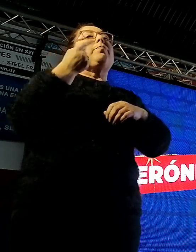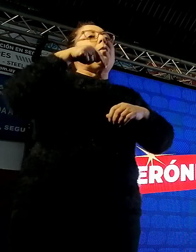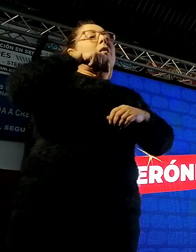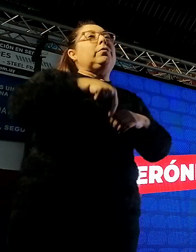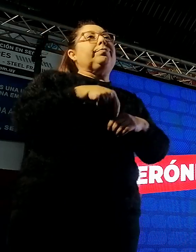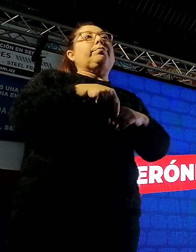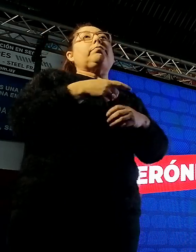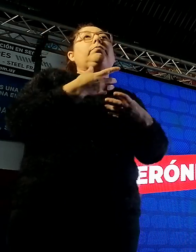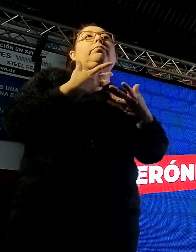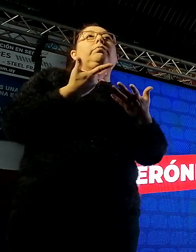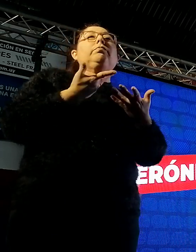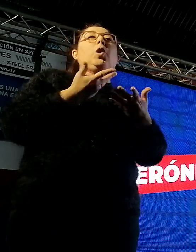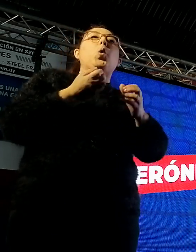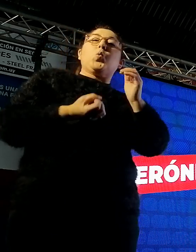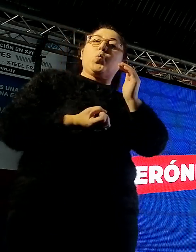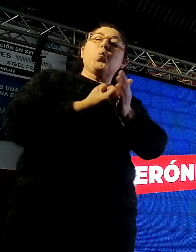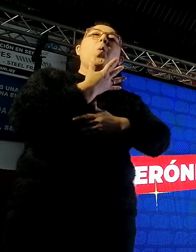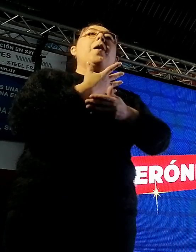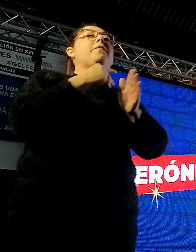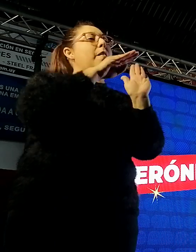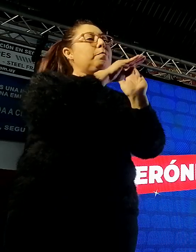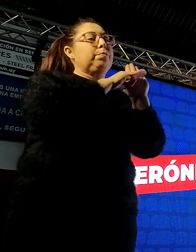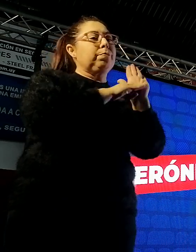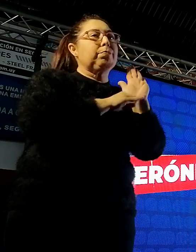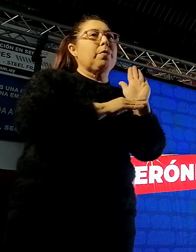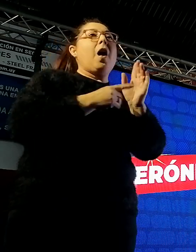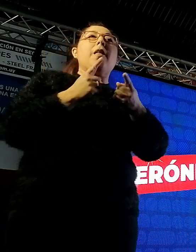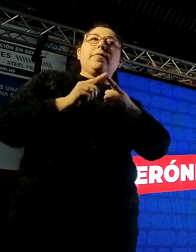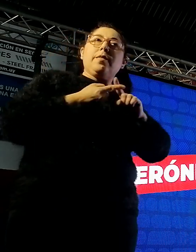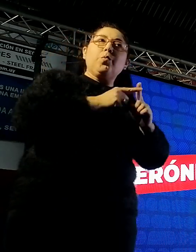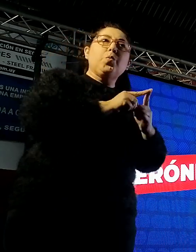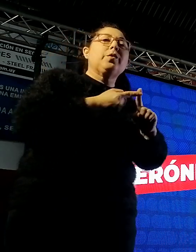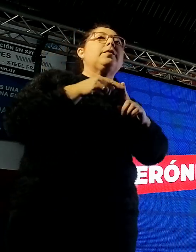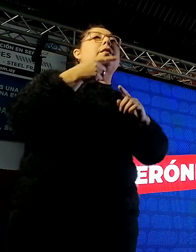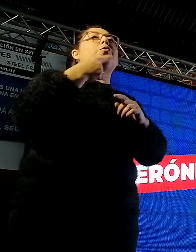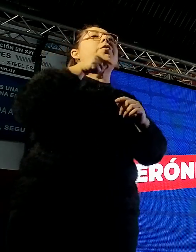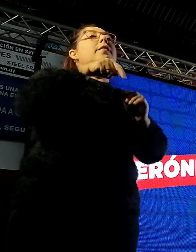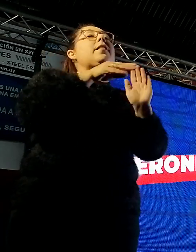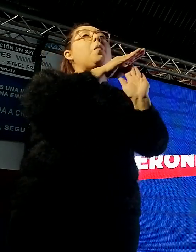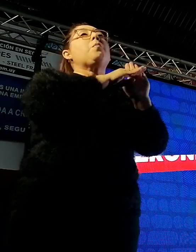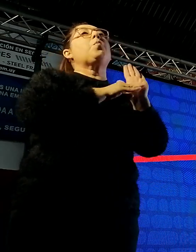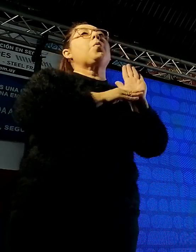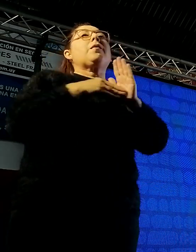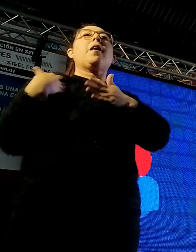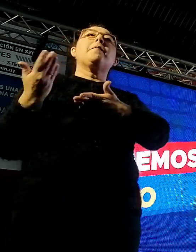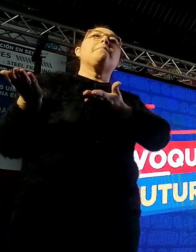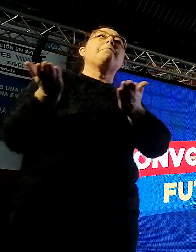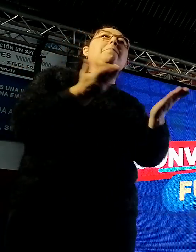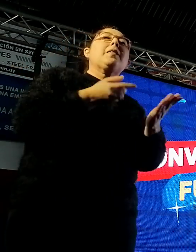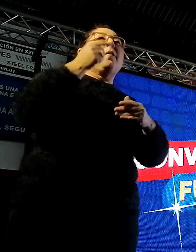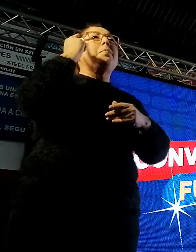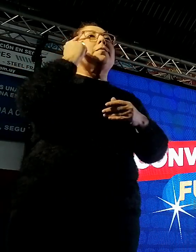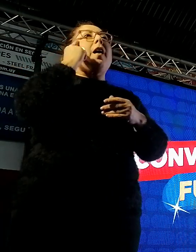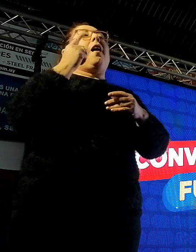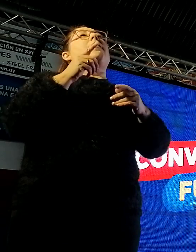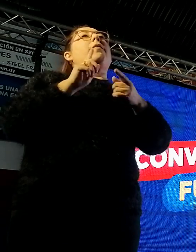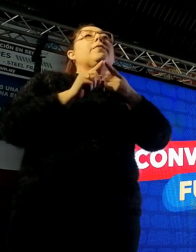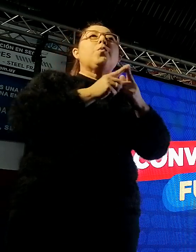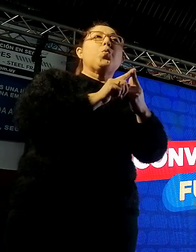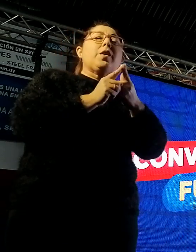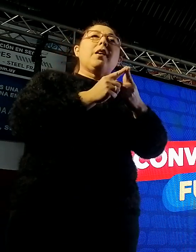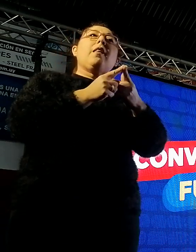tenemos una nueva propuesta programática para discutir Esta es una propuesta que nos invita a pensar y discutir de manera